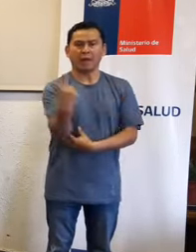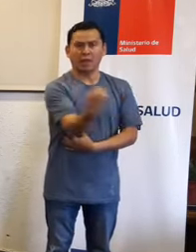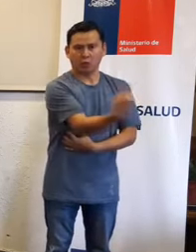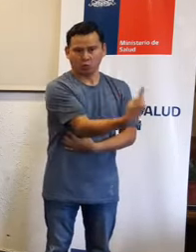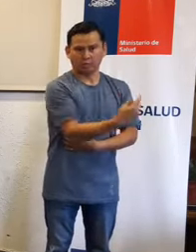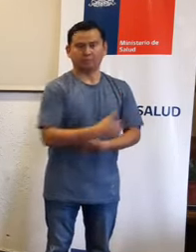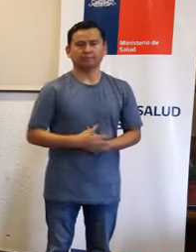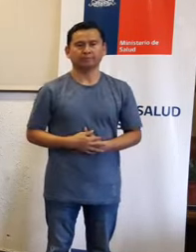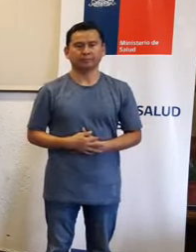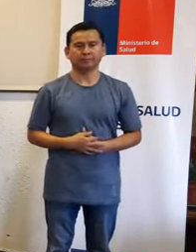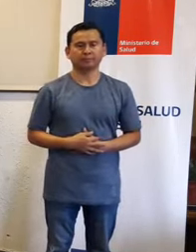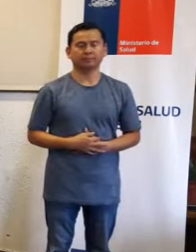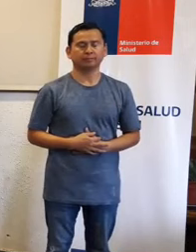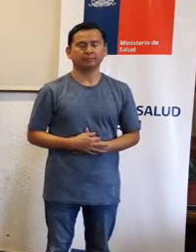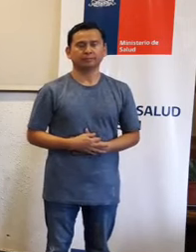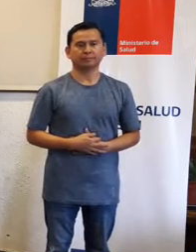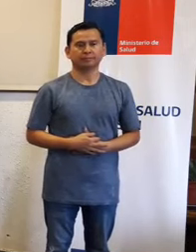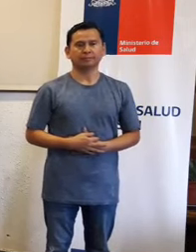debe tener.